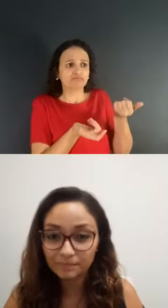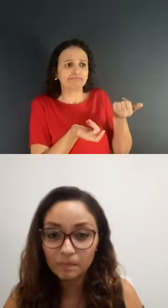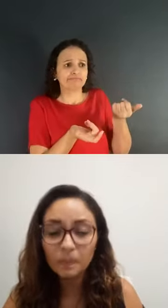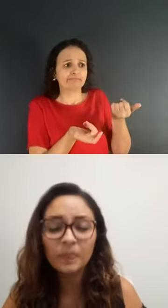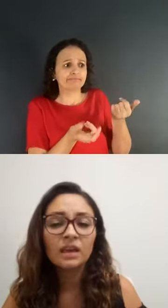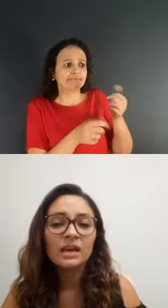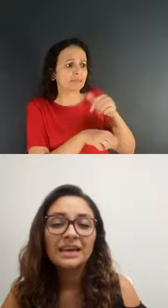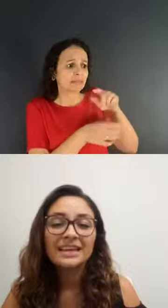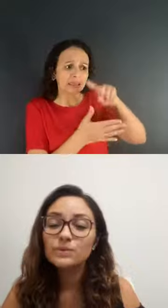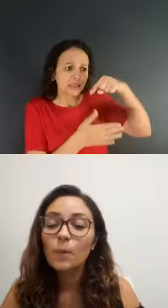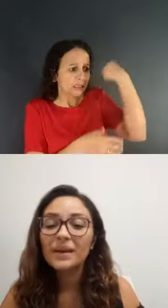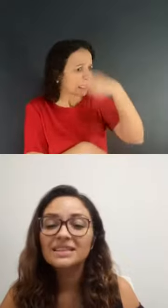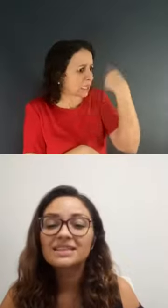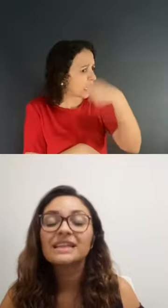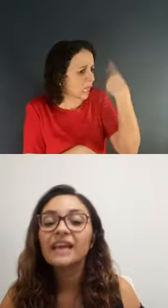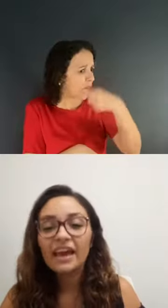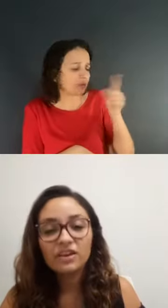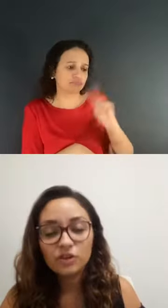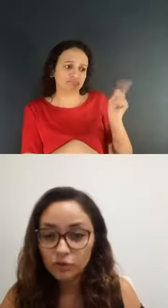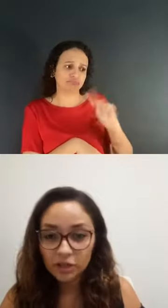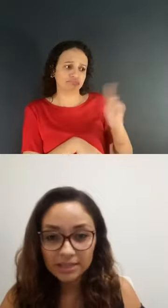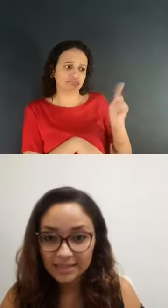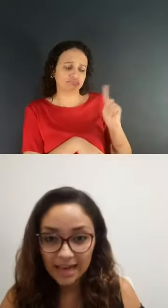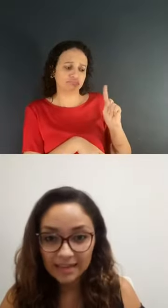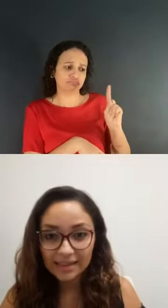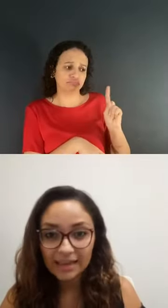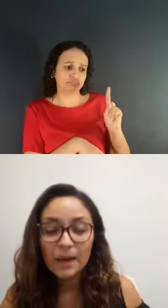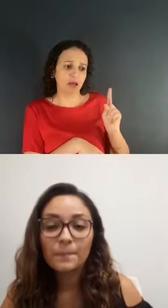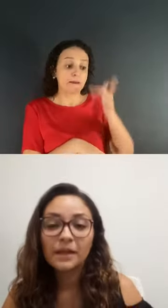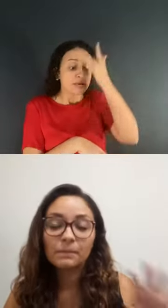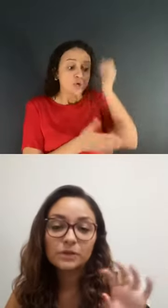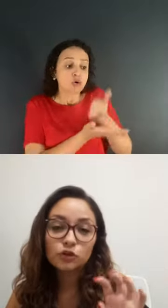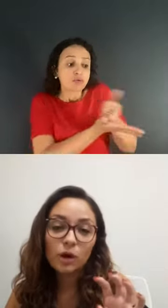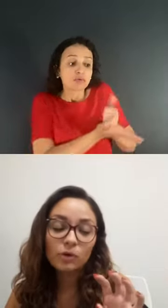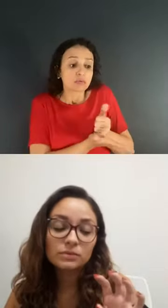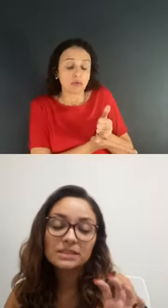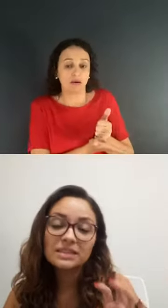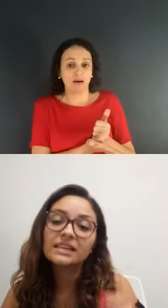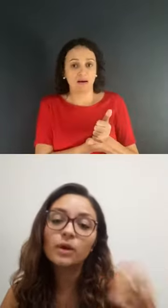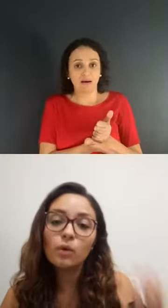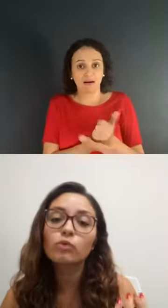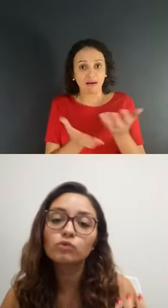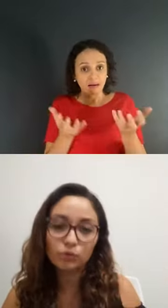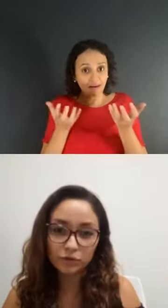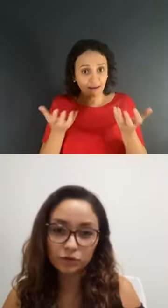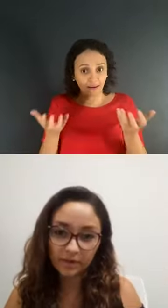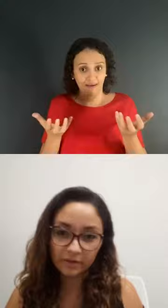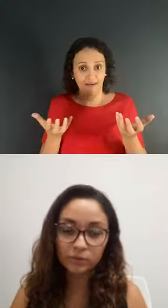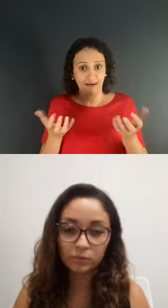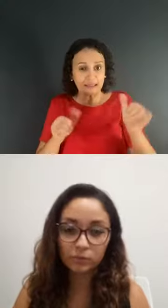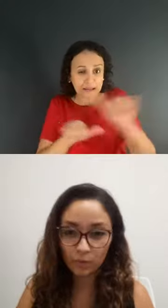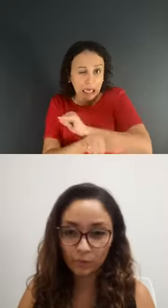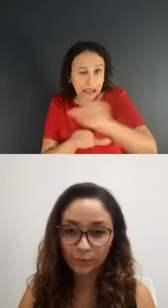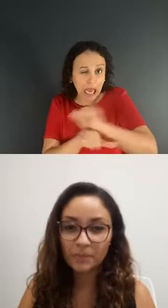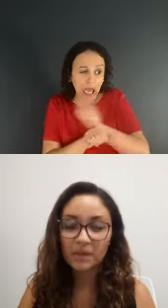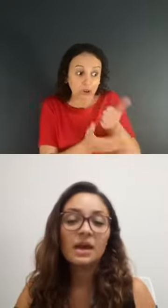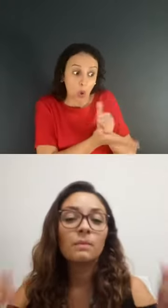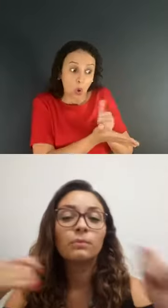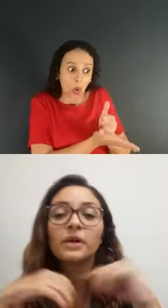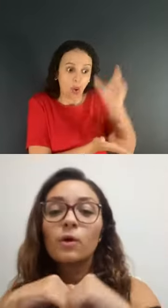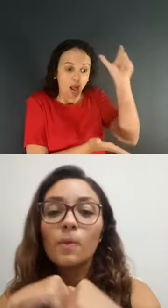controlar. Isso é uma estratégia utilizada para a pessoa consiga ter o controle sobre a vida do